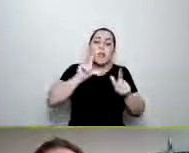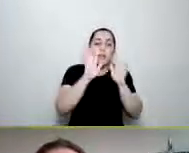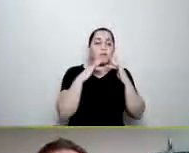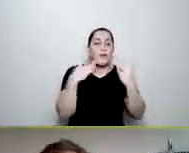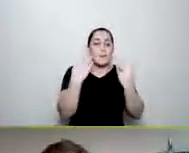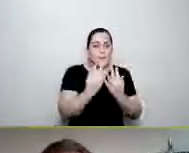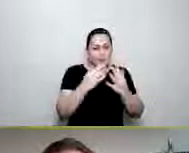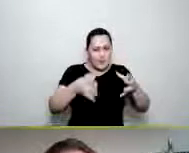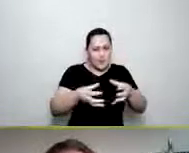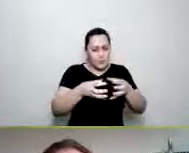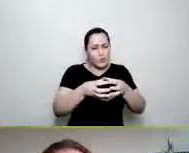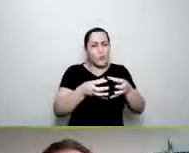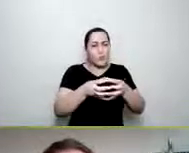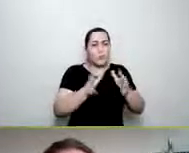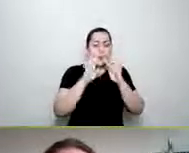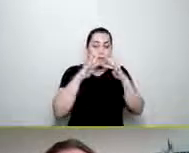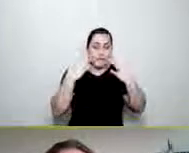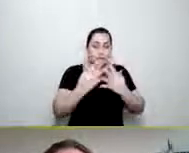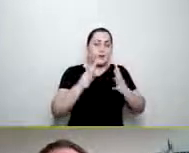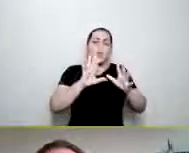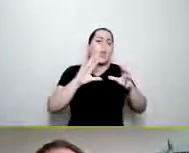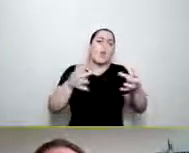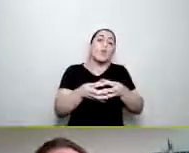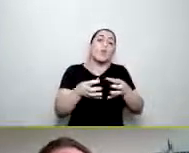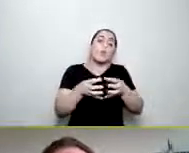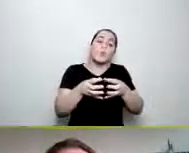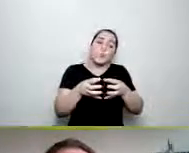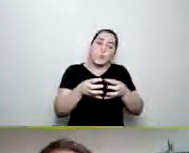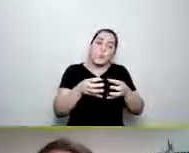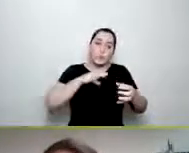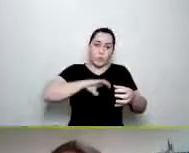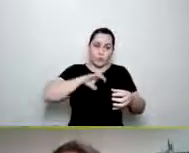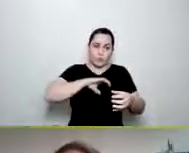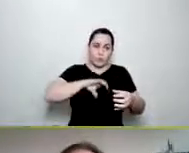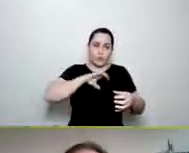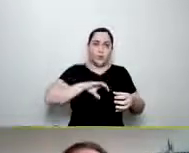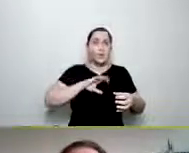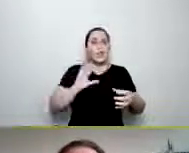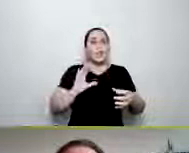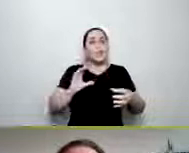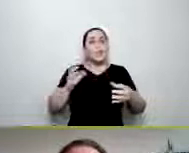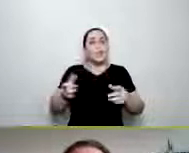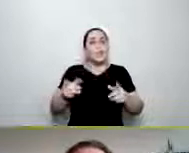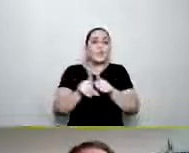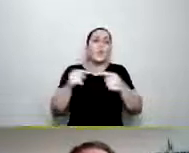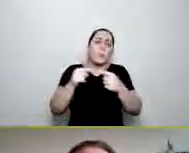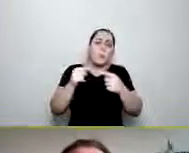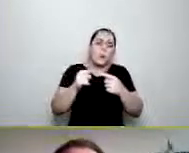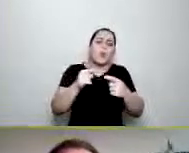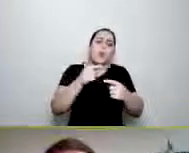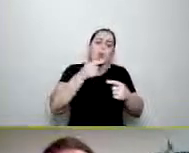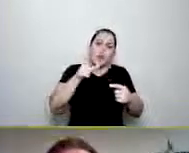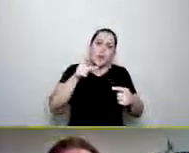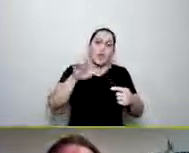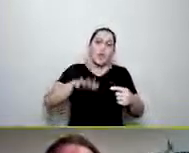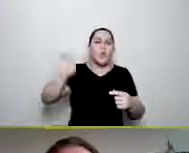Então, como nossa família linguística, no português, faz parte da família linguística indo-europeia, né? Da